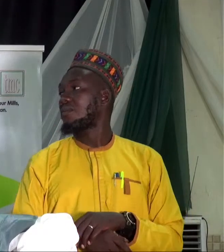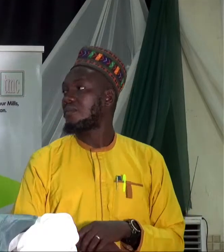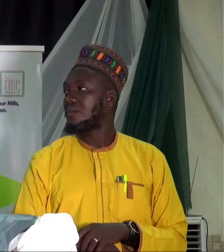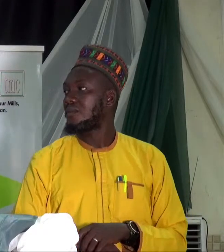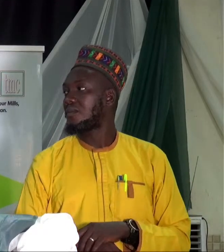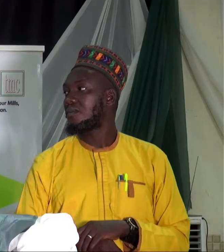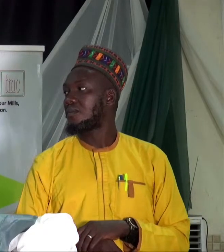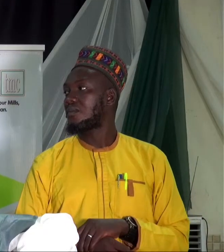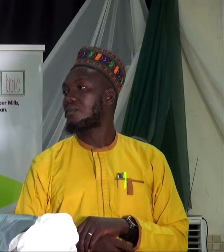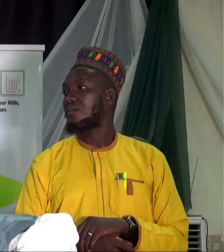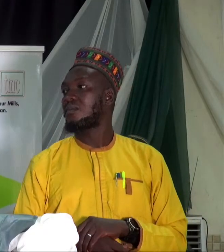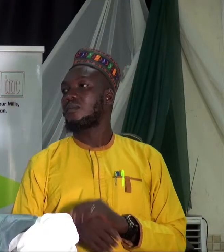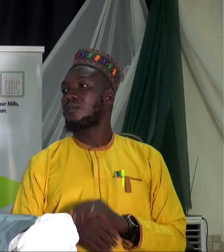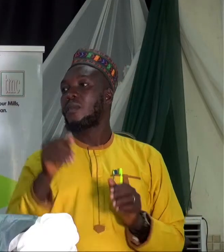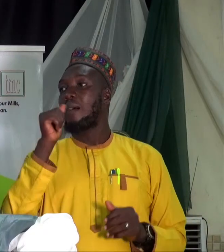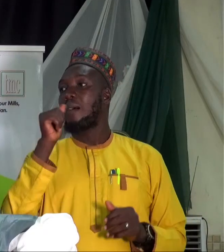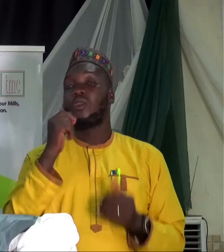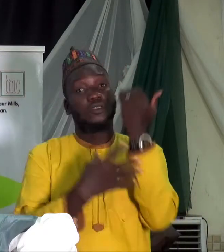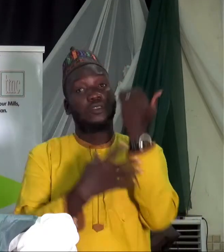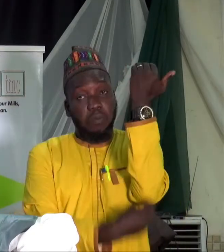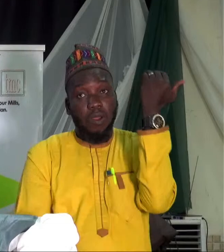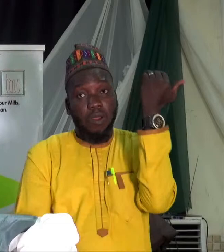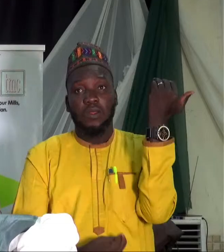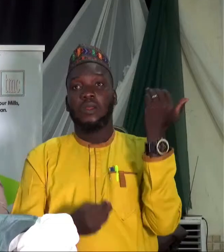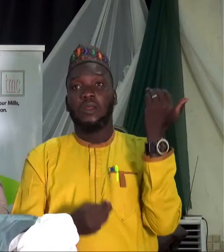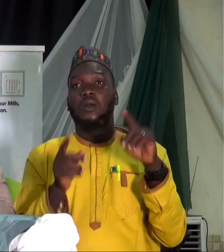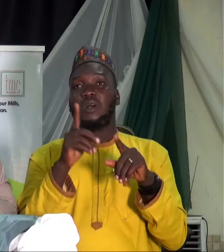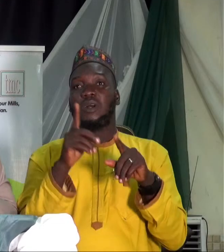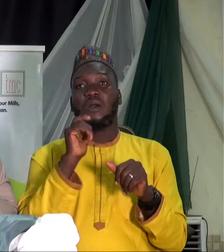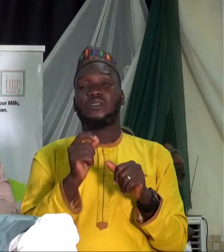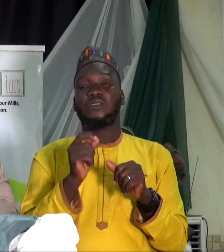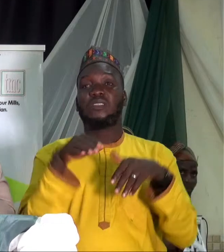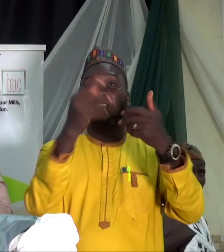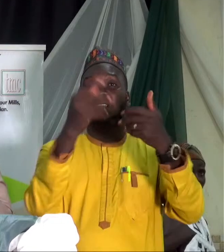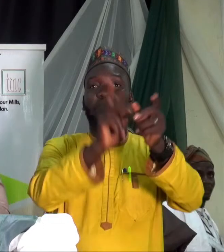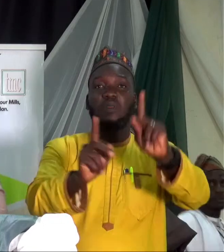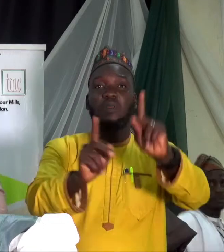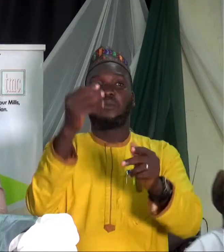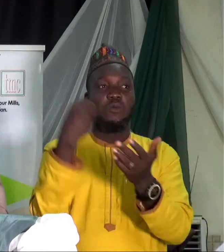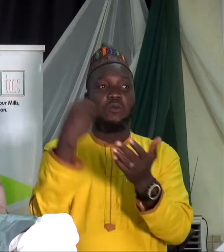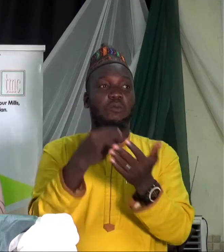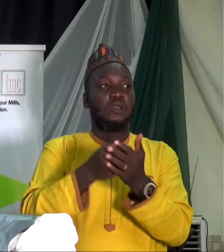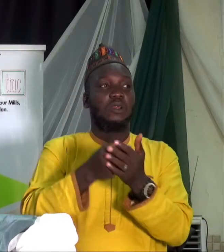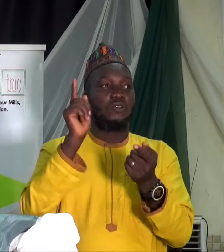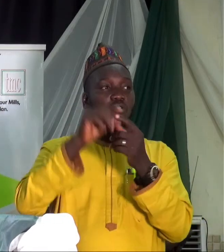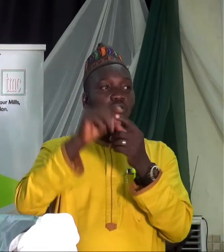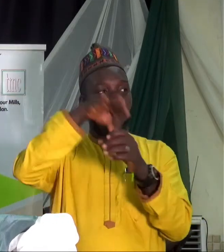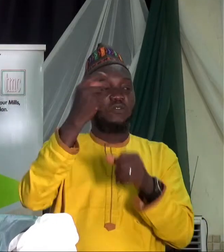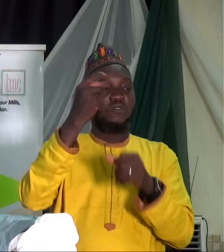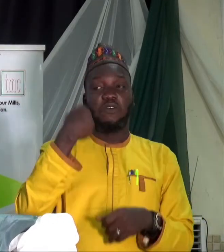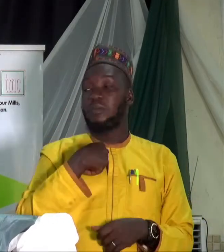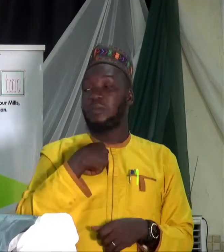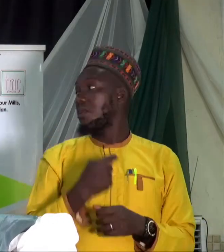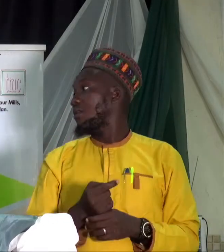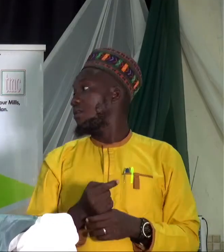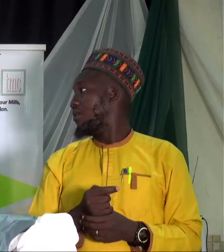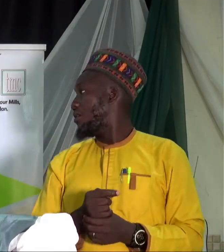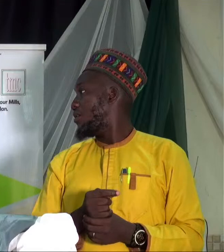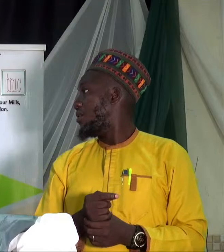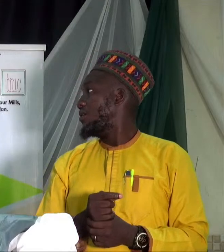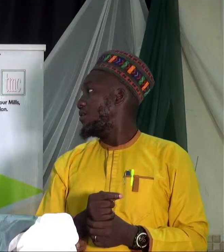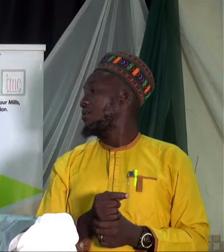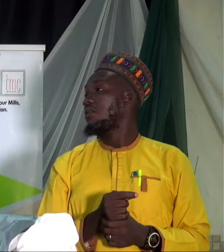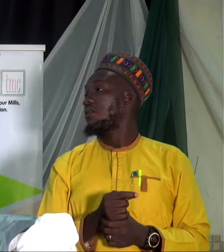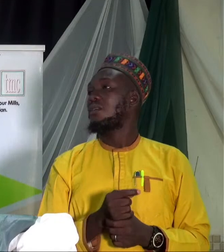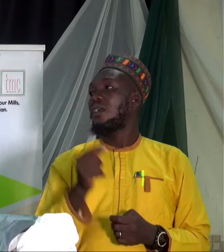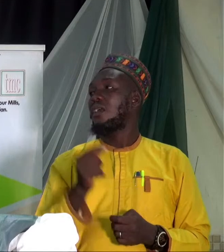I'm not poor alhamdulilayi but wọn ò ní fún ìyàlówó kó dìbò fún mi ṣé mo fún yín lówó ẹ̀yin tẹ wà ń bẹ̀ mi ò tiẹ̀ lọ